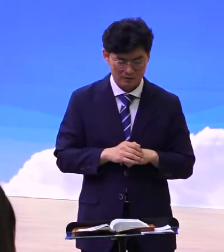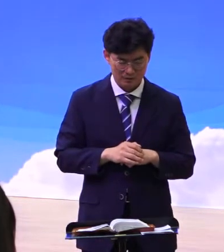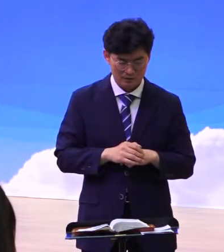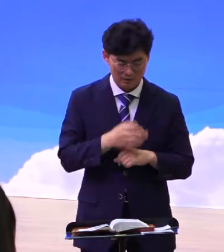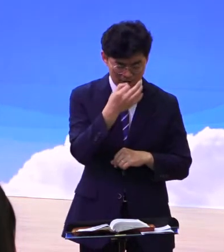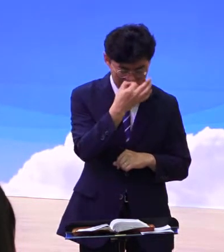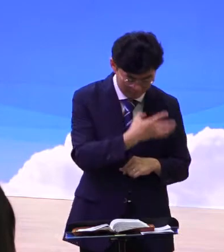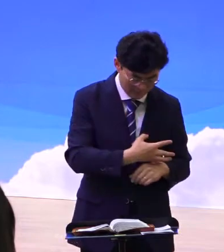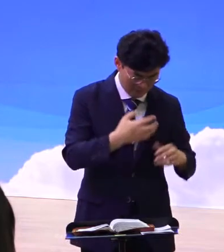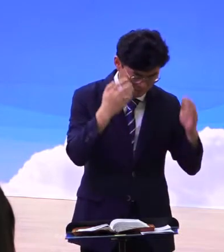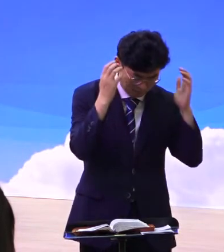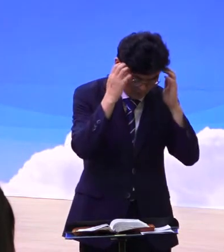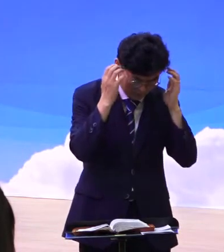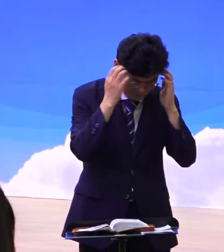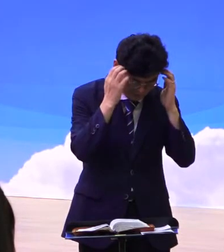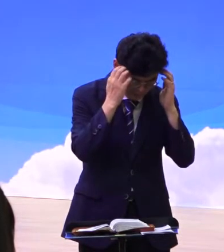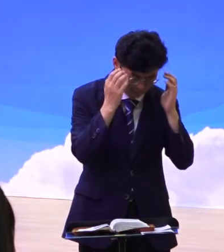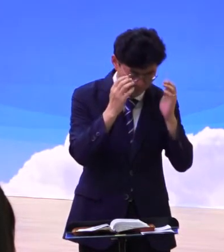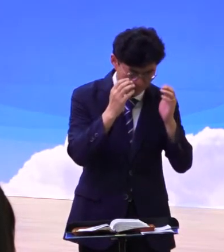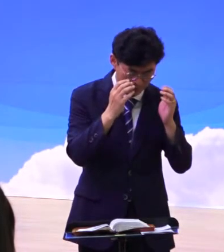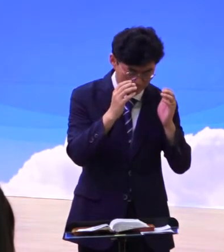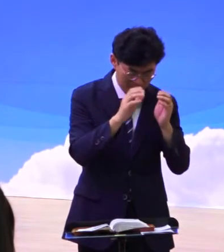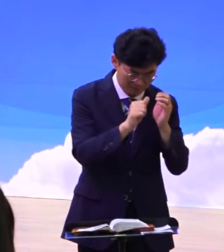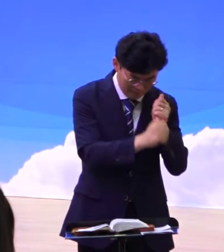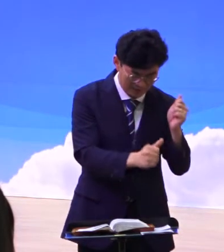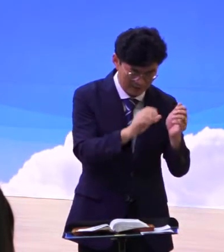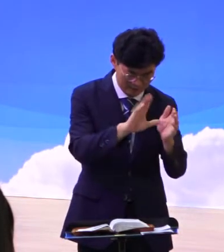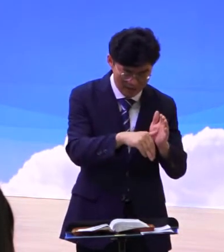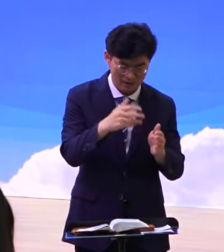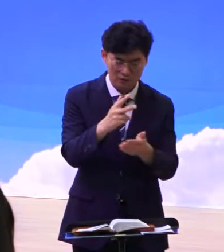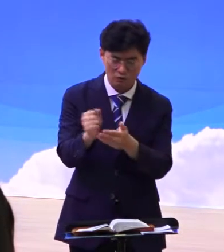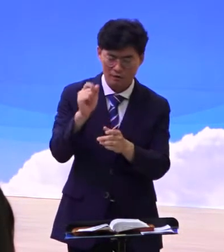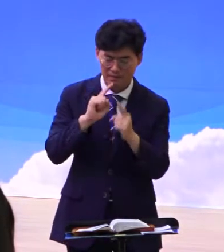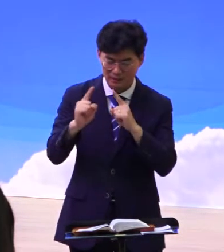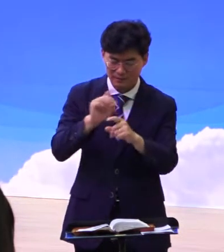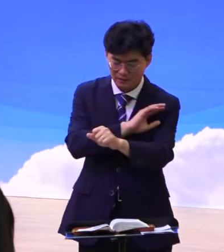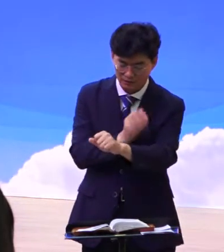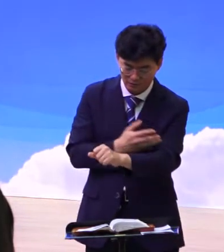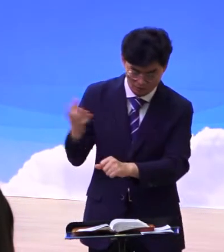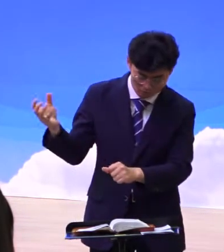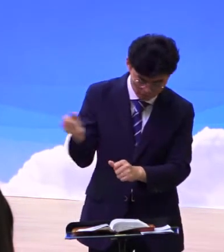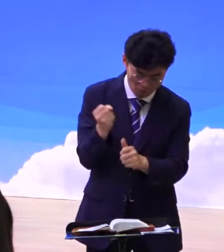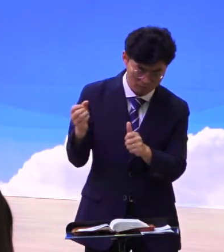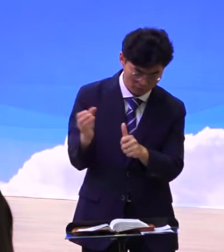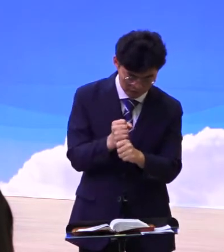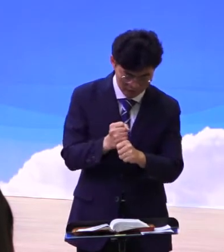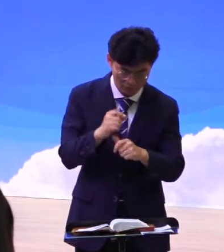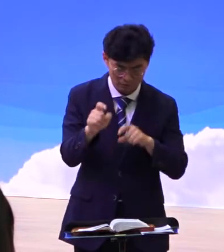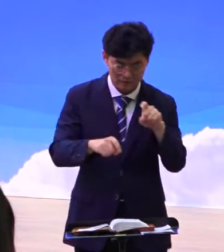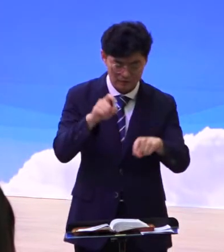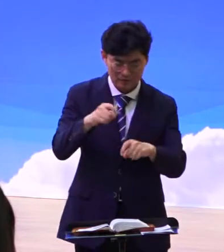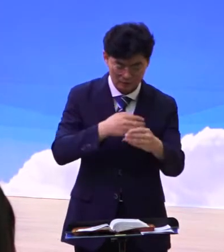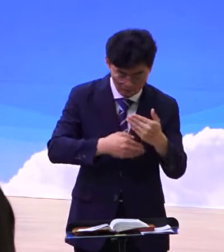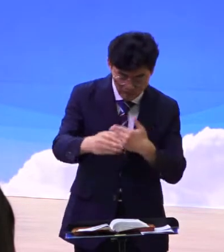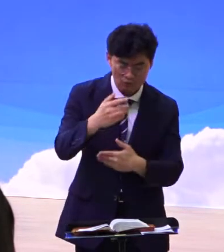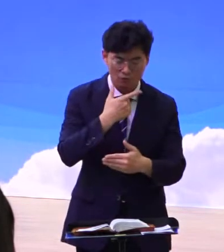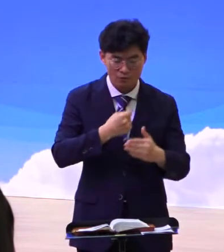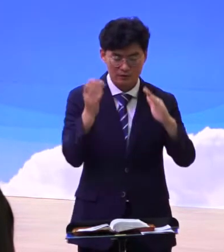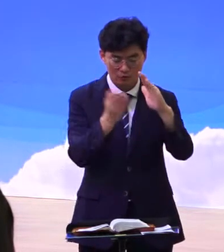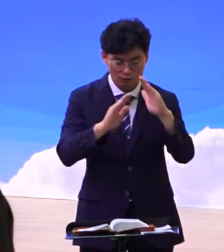사명의 길을 주의 말씀의 능력으로 걸어가기를 원하는 영천제의 모든 가족들과 그들의